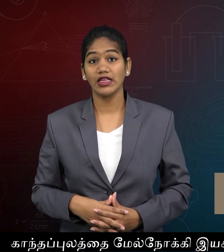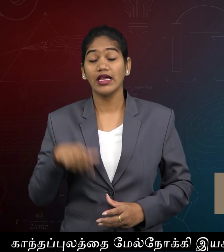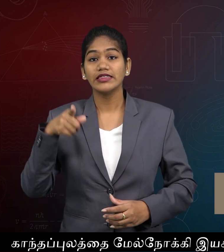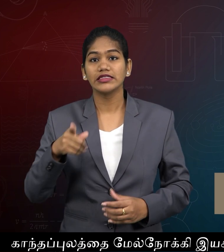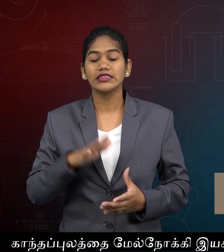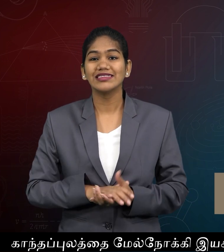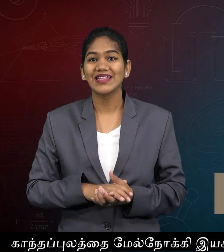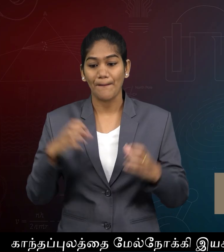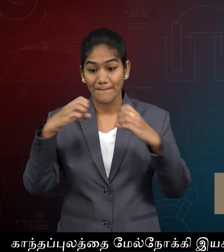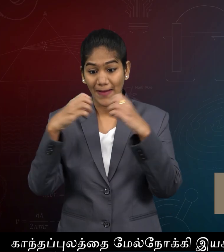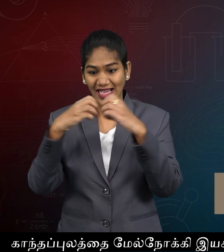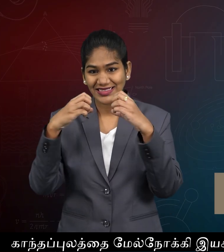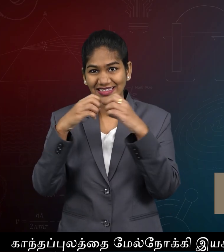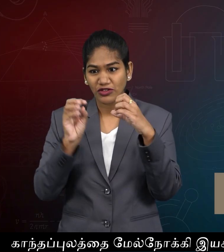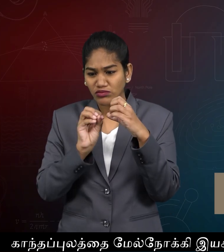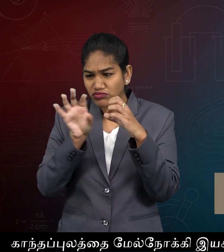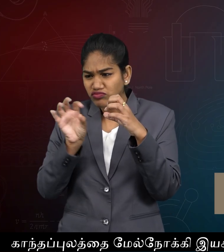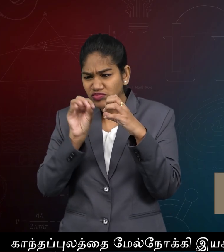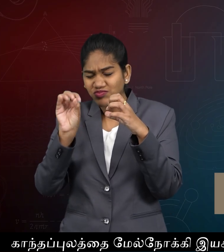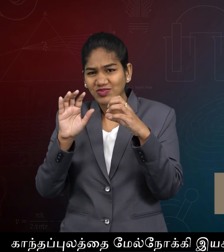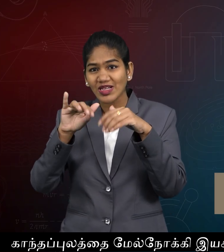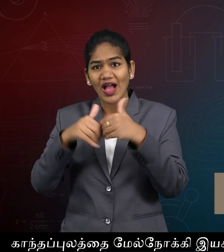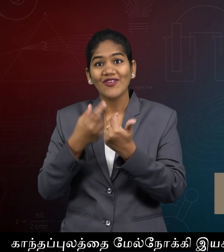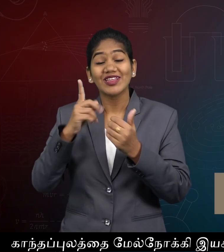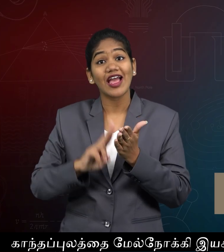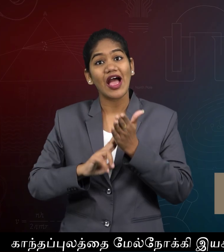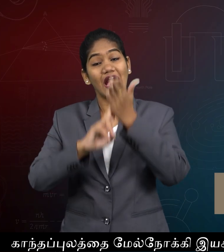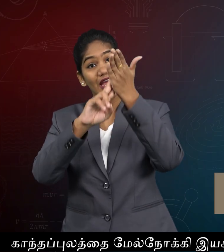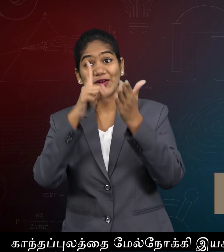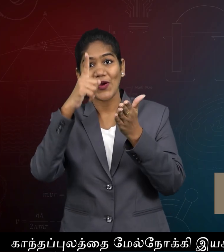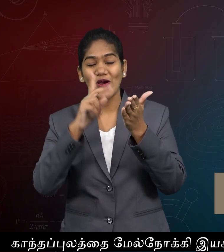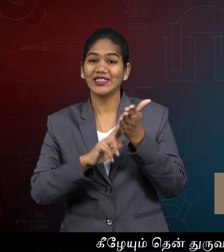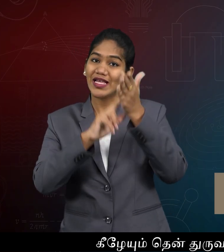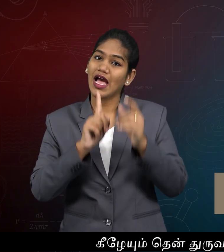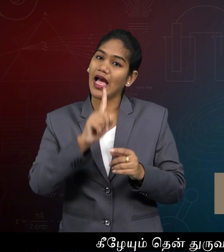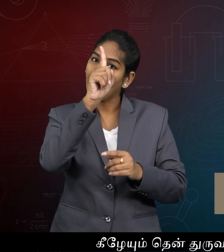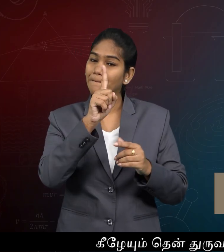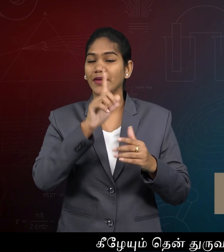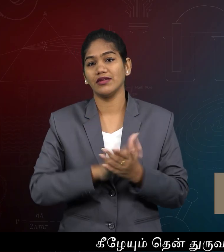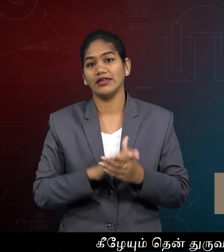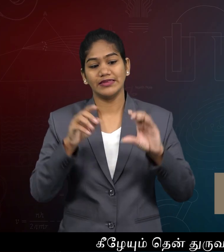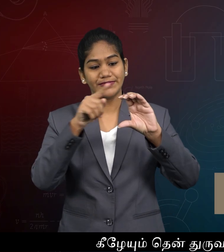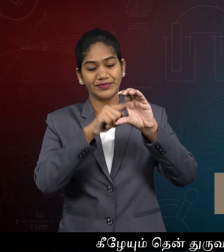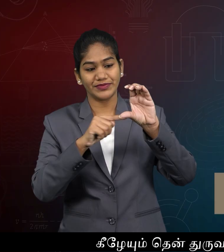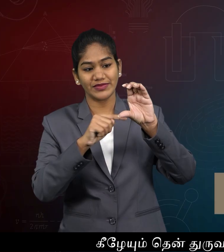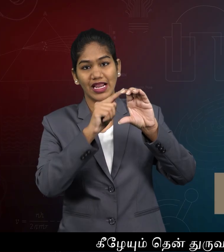காந்தப்புலத்தை மேல் நோக்கி இயக்க காந்தத்தின் வட துருவத்தை செங்குத்தாக கீழேயும் தென் துருவத்தை